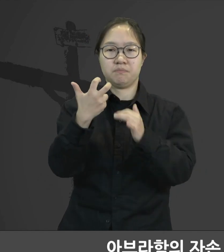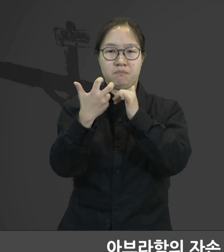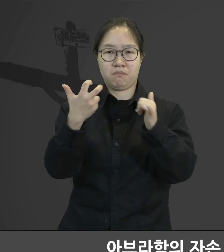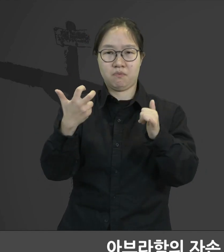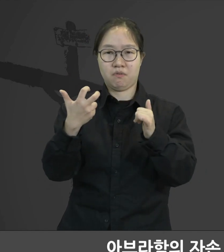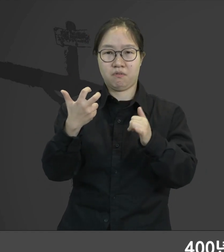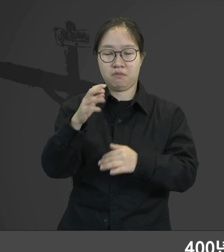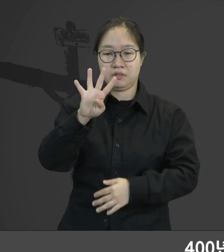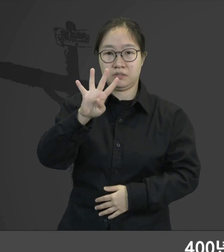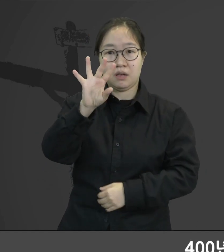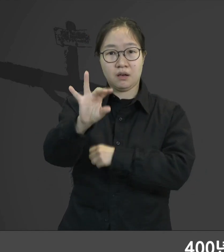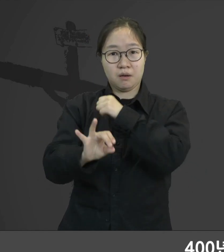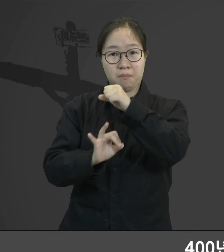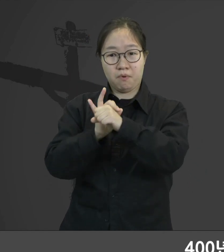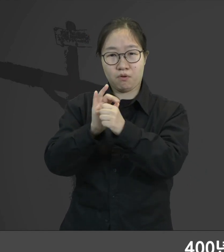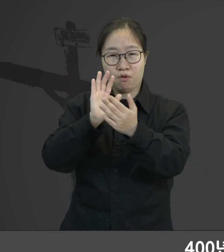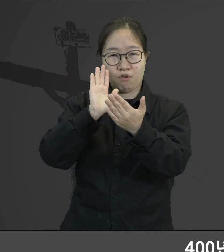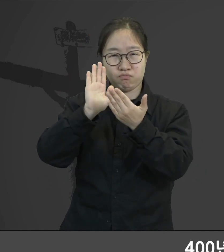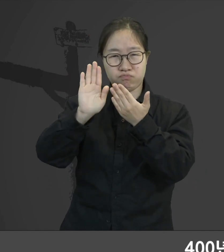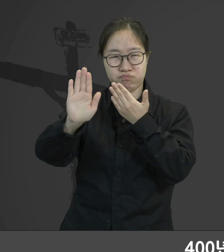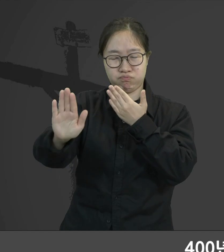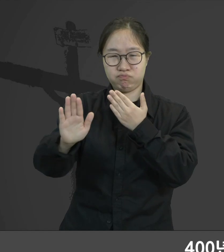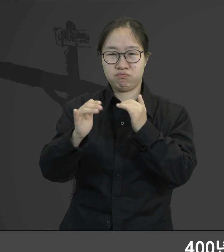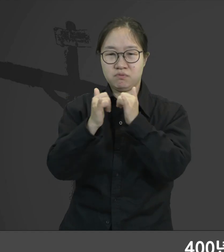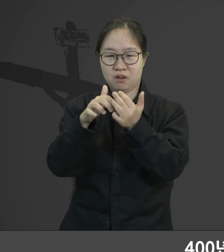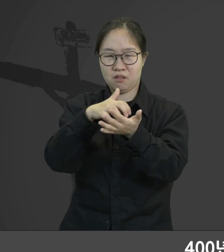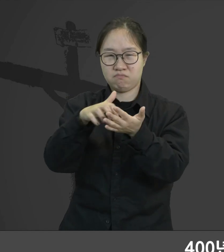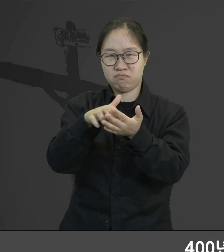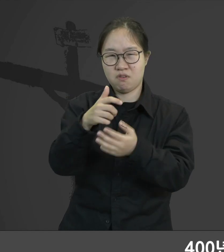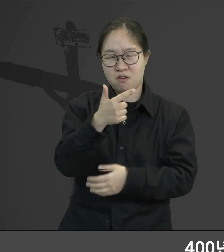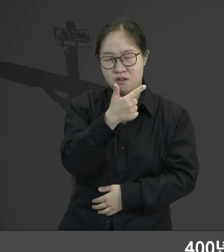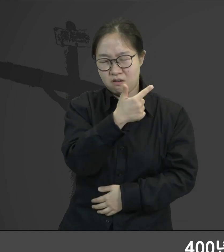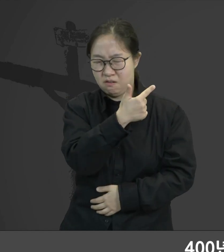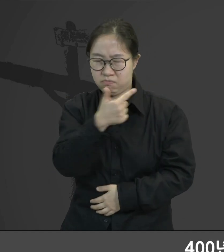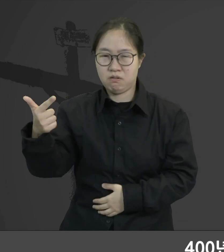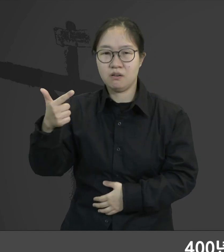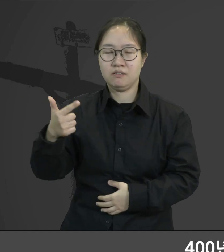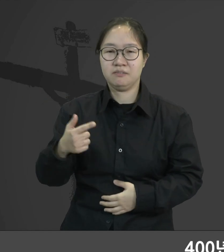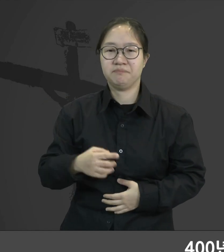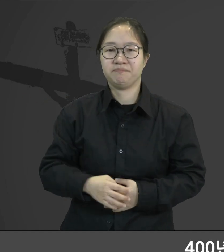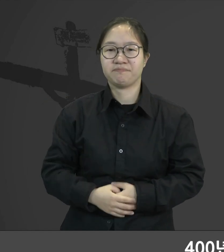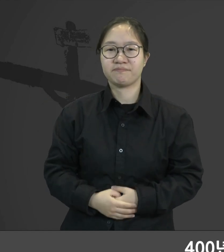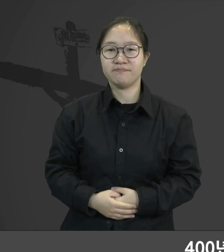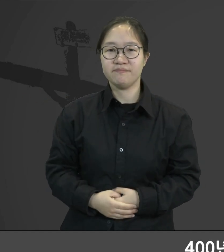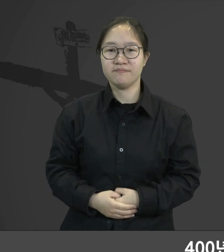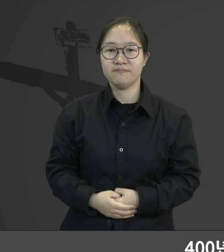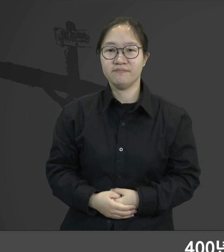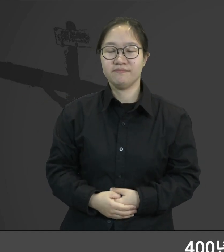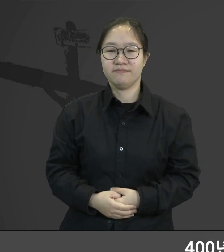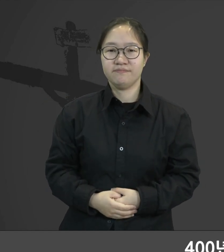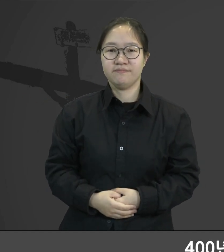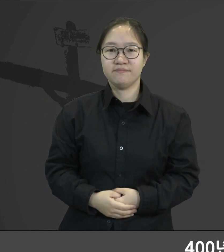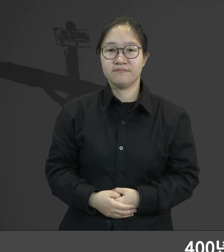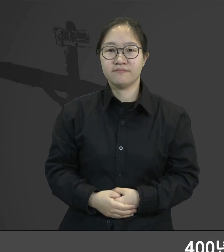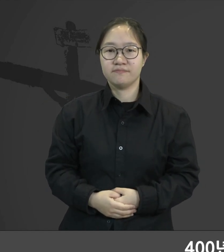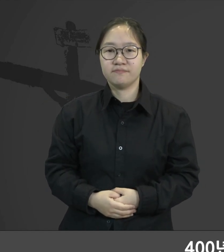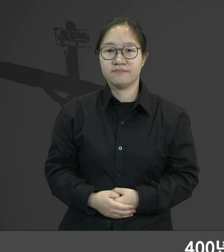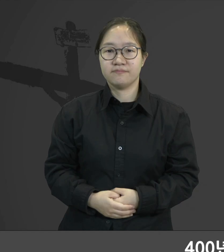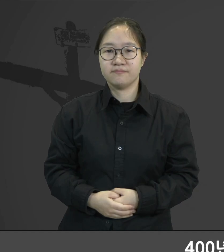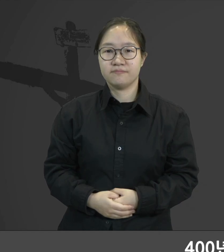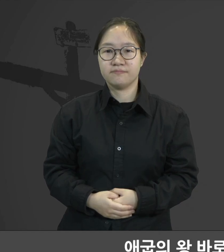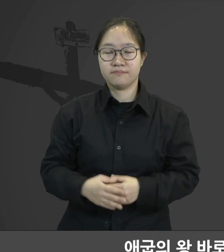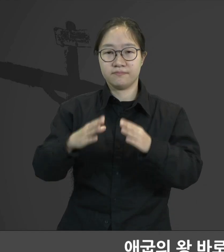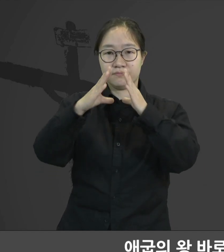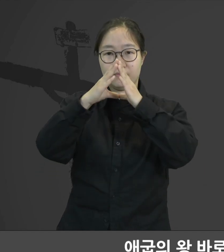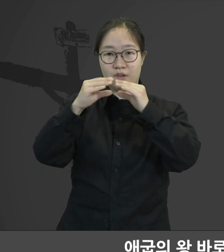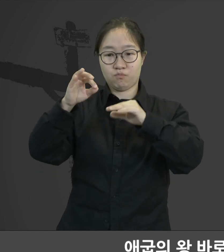정도였지만 400년이 지난 후 그들은 한 나라를 이룰 만큼 큰 민족이 되었습니다. 애굽의